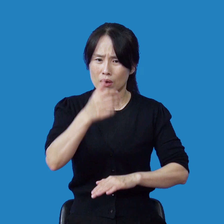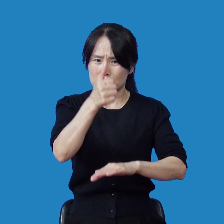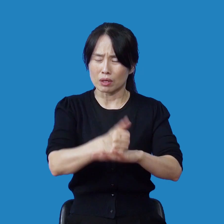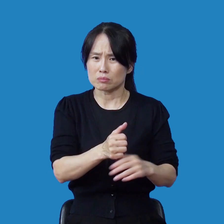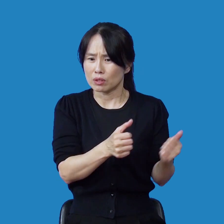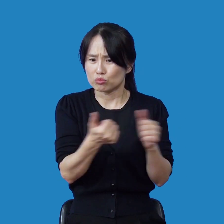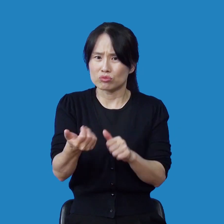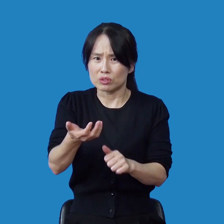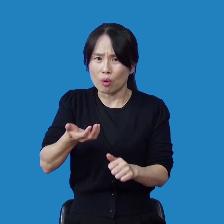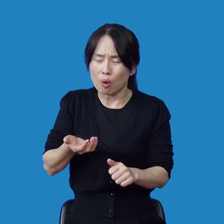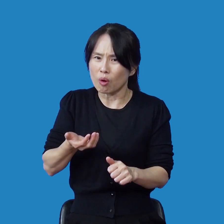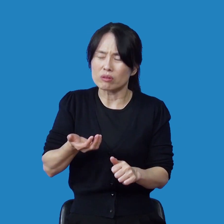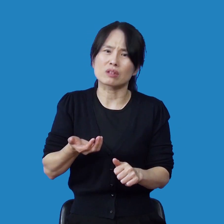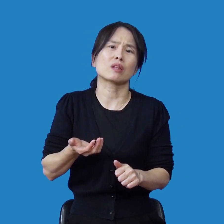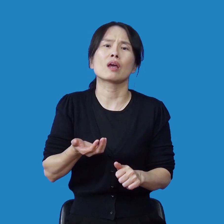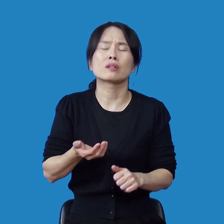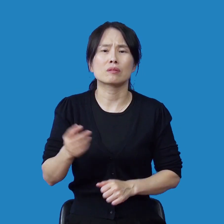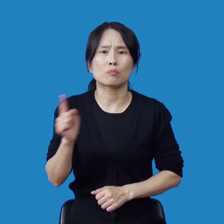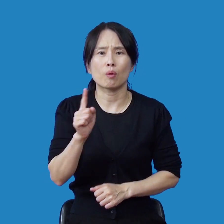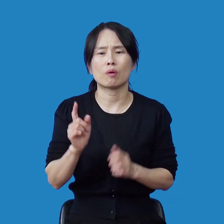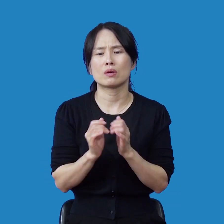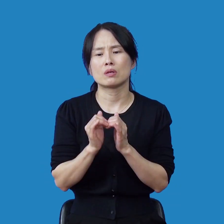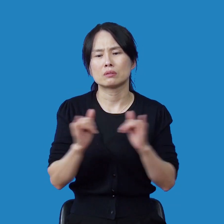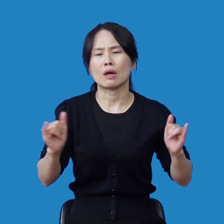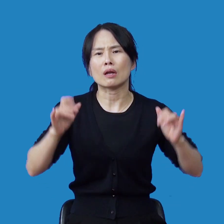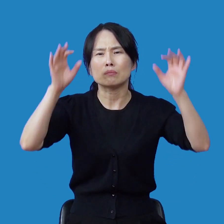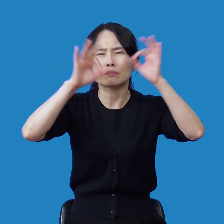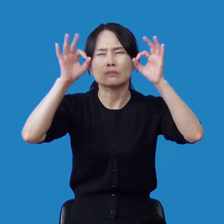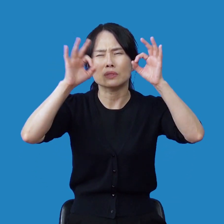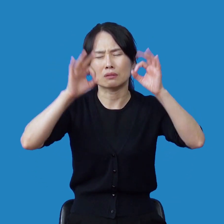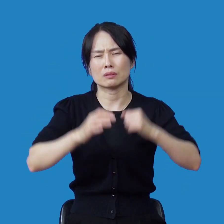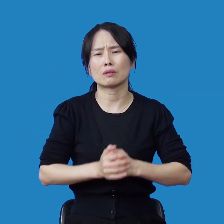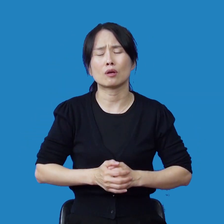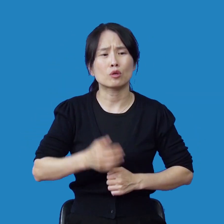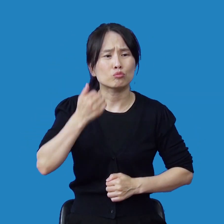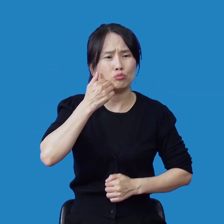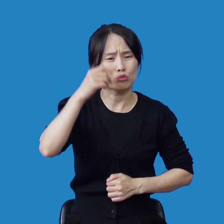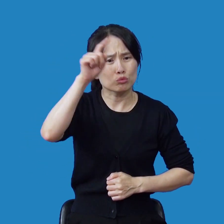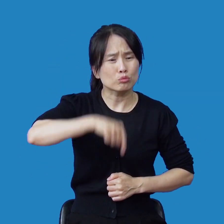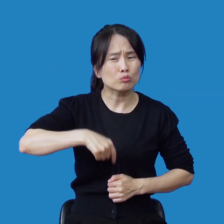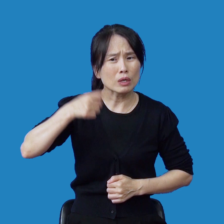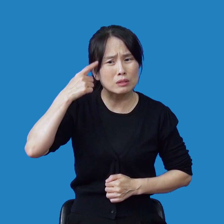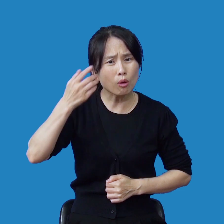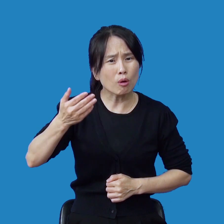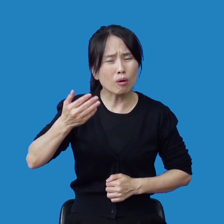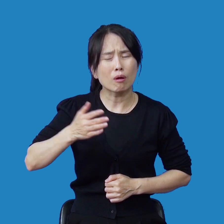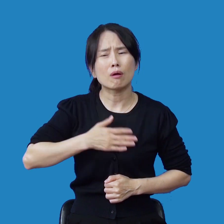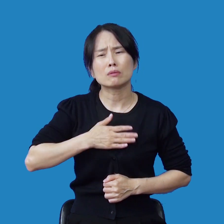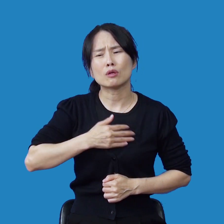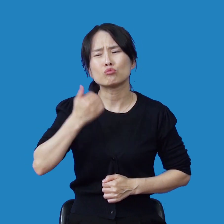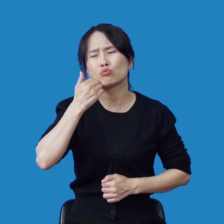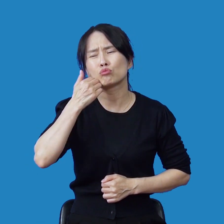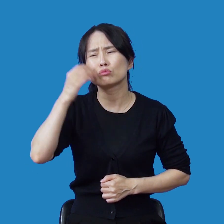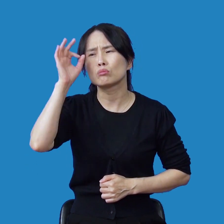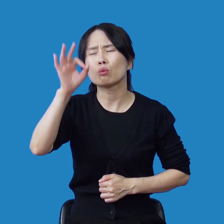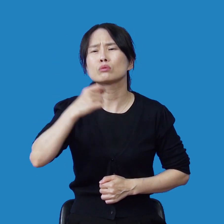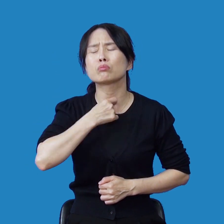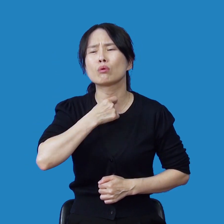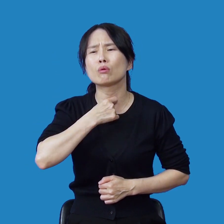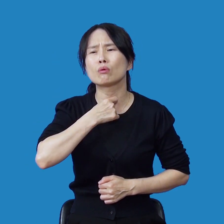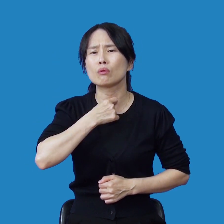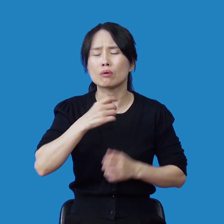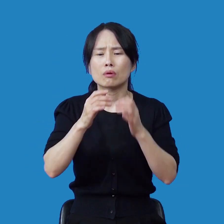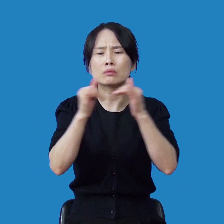그런 거 찾지 않습니다. 사람을 찾습니다. 아무개 왔어? 아무개 보고 싶은데